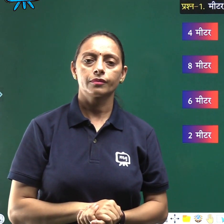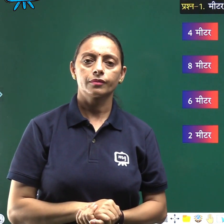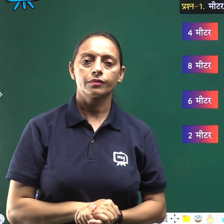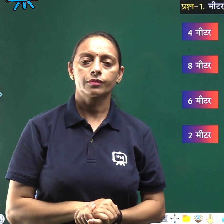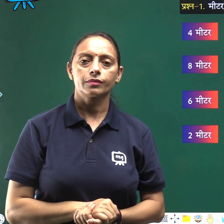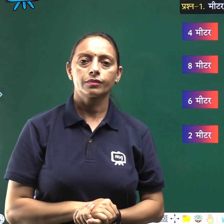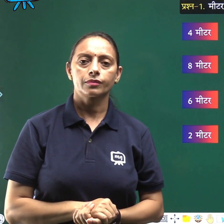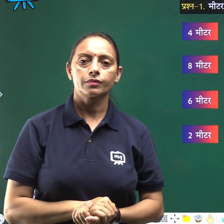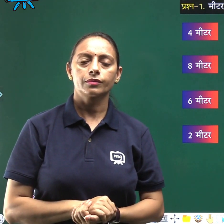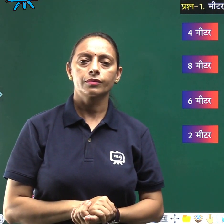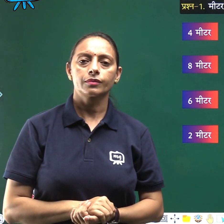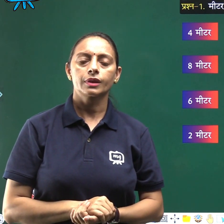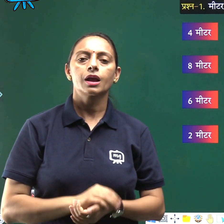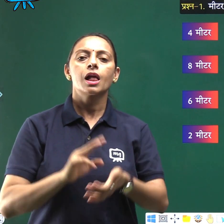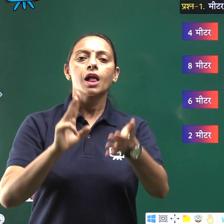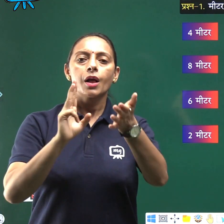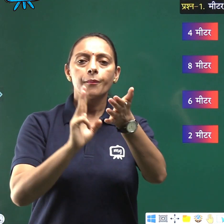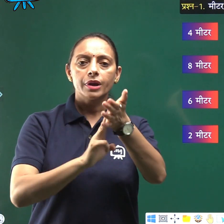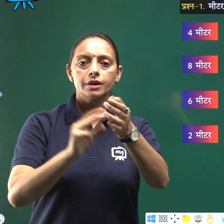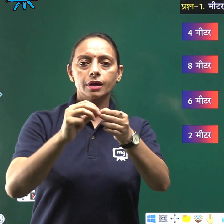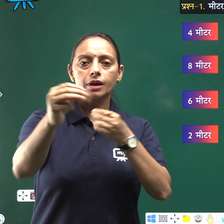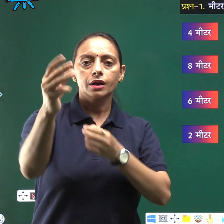मीटर को सेंटीमीटर में बदलने के लिए